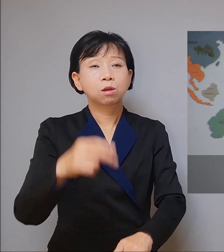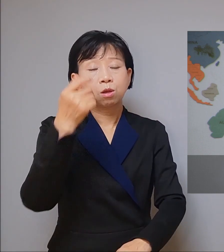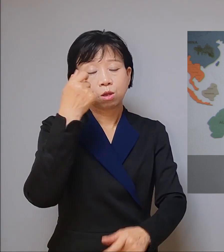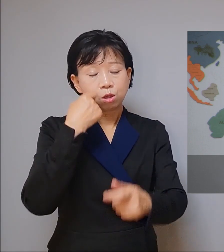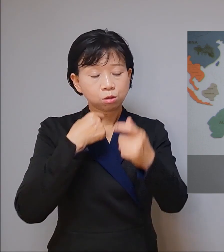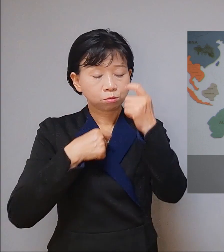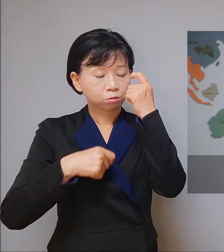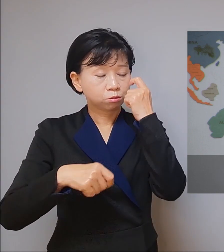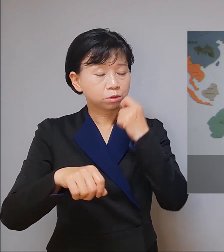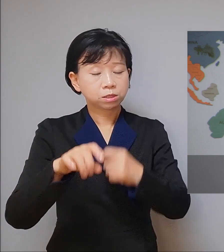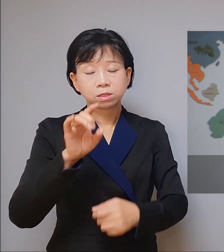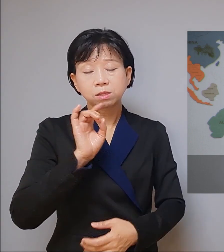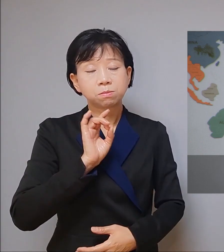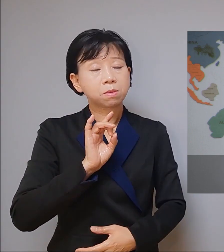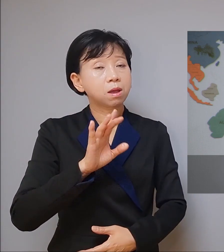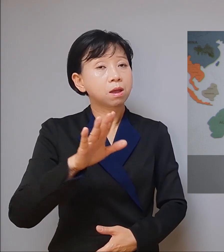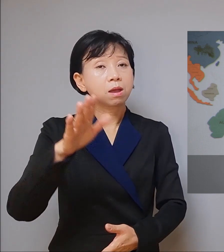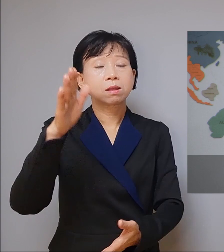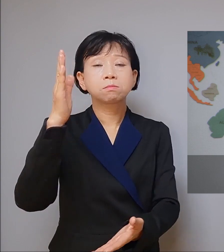앉아서